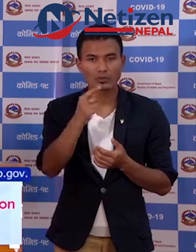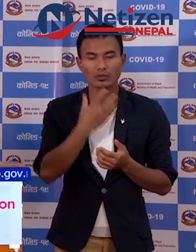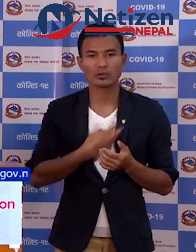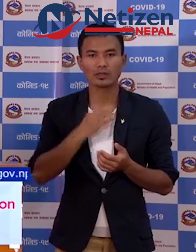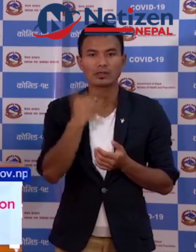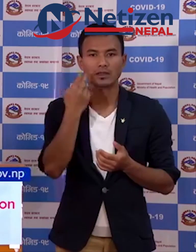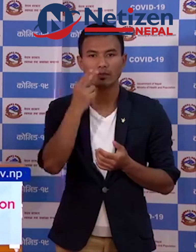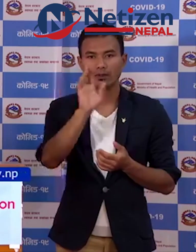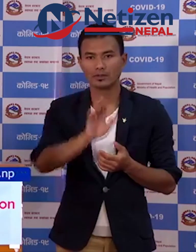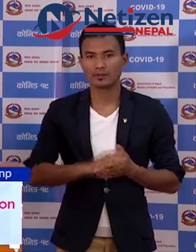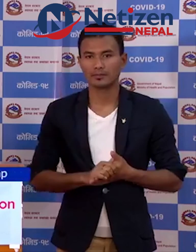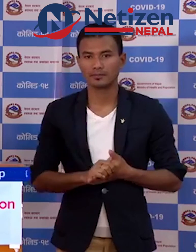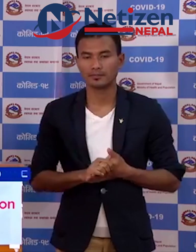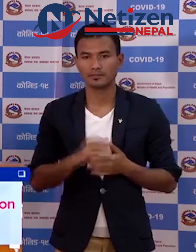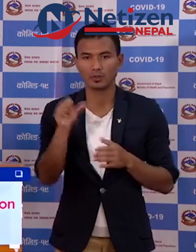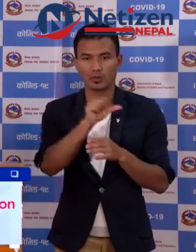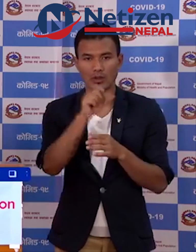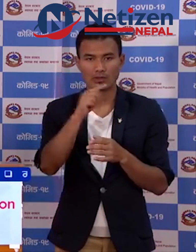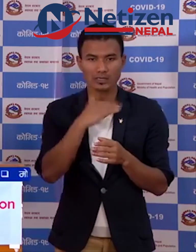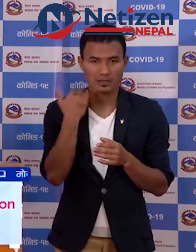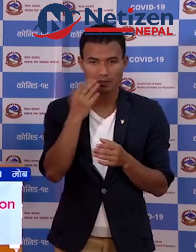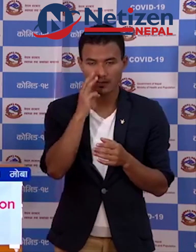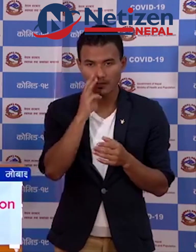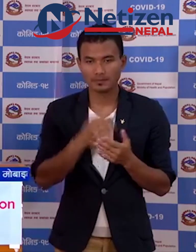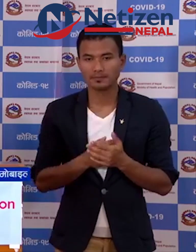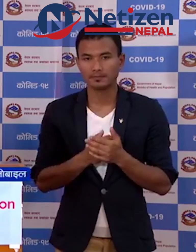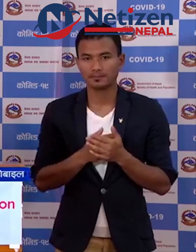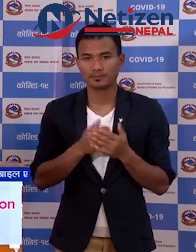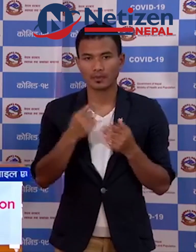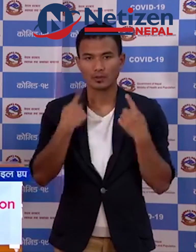दुखद निधन भएको छ र उहाँको निधनप्रति